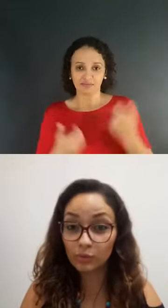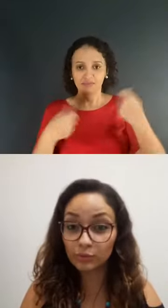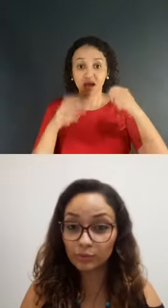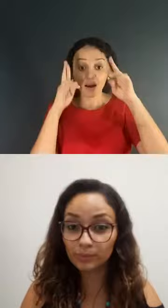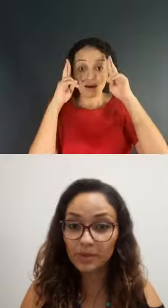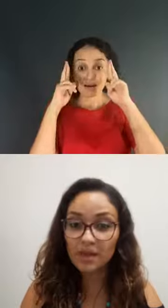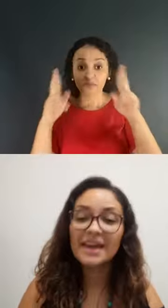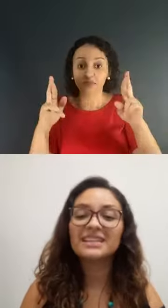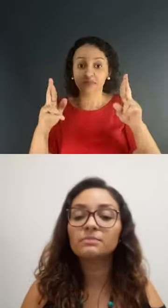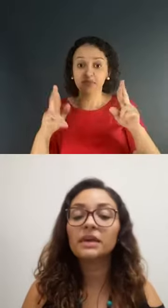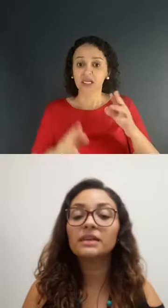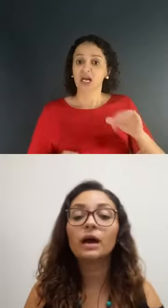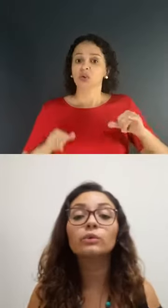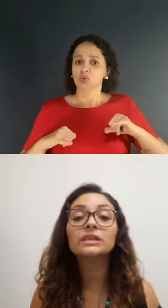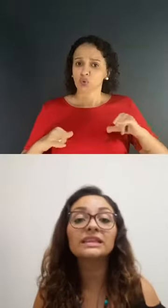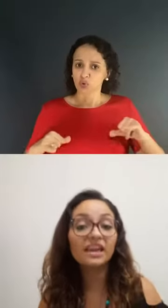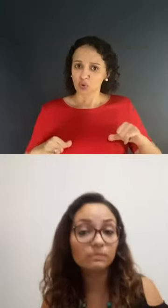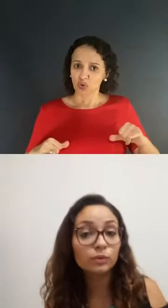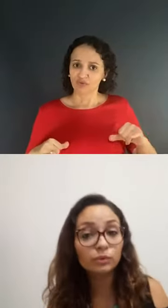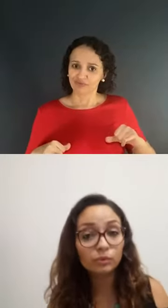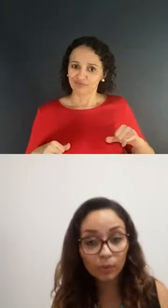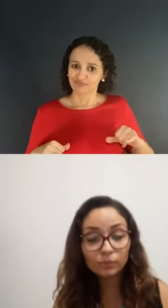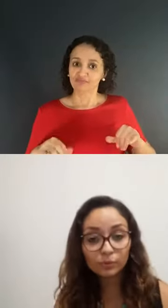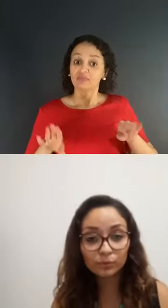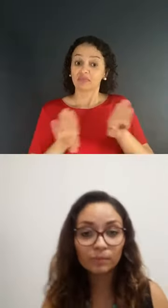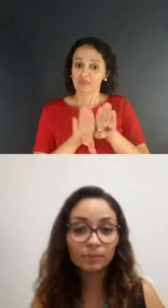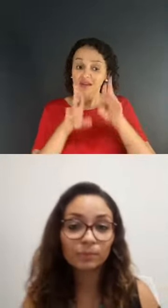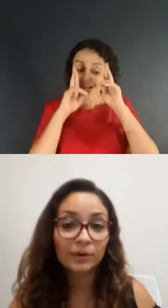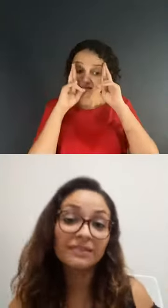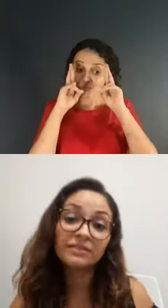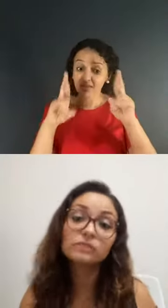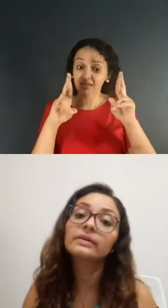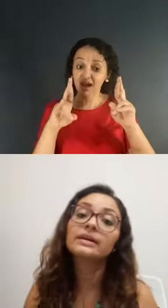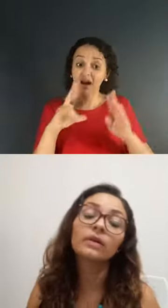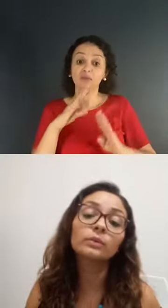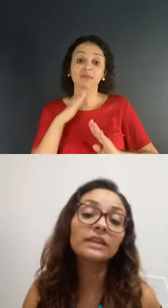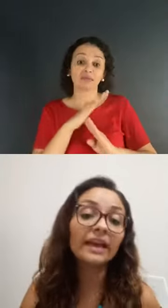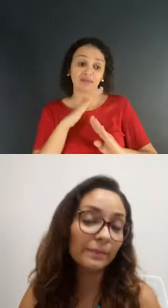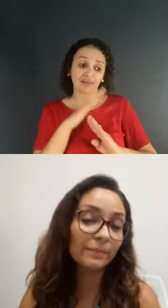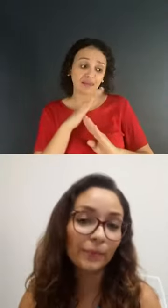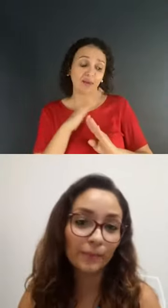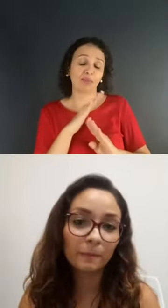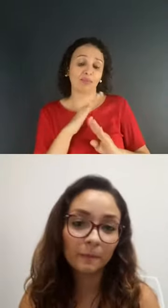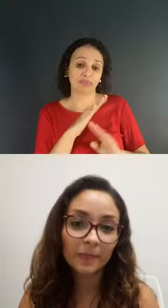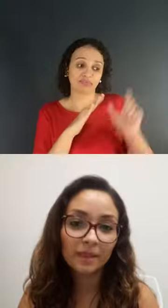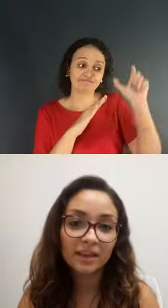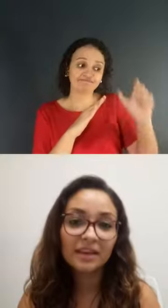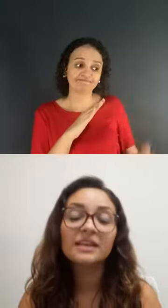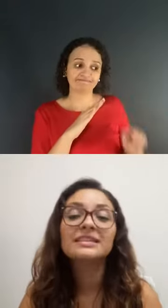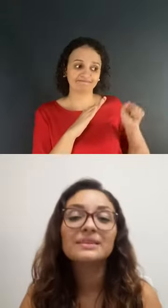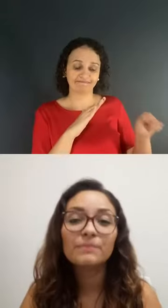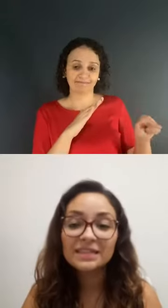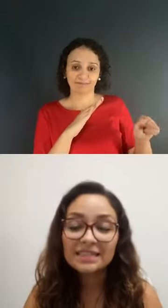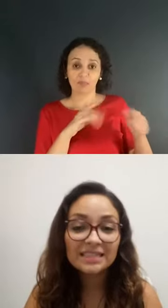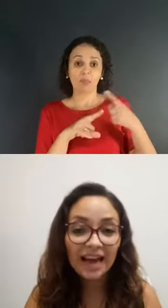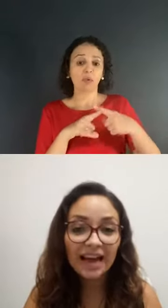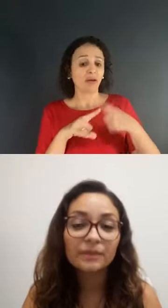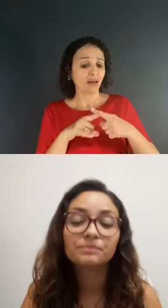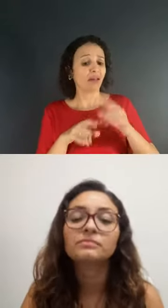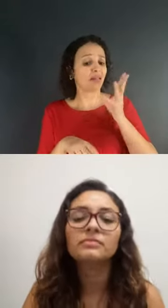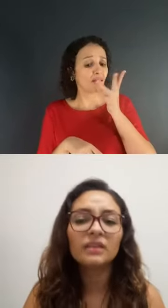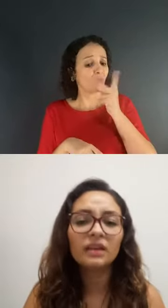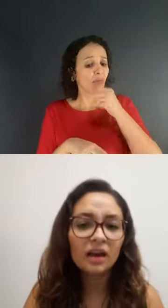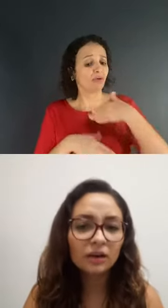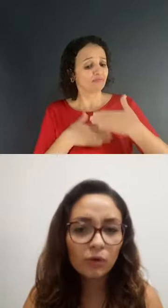do outro, respeitar o tempo do outro, porque isso vai levar um tempo. E se